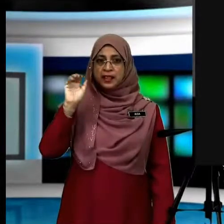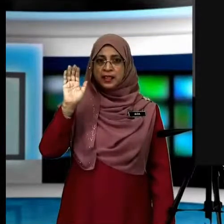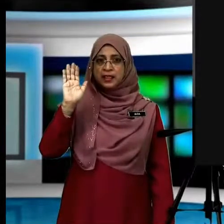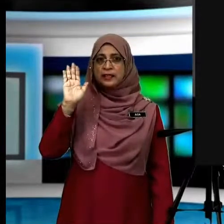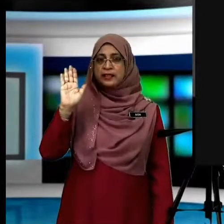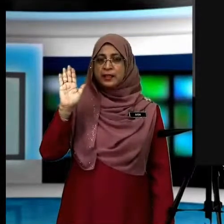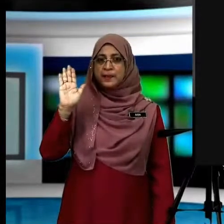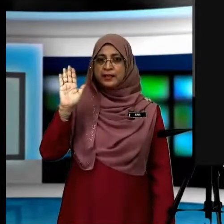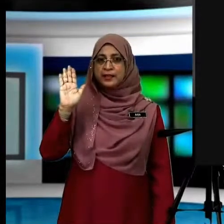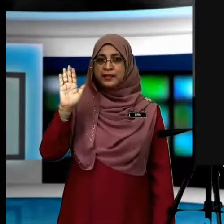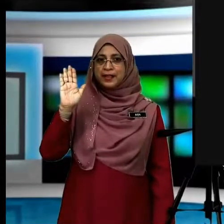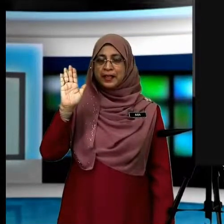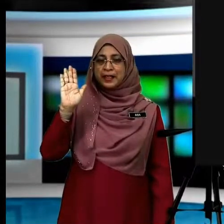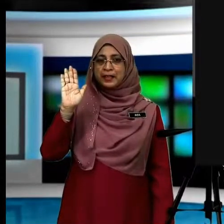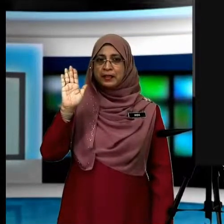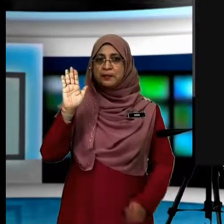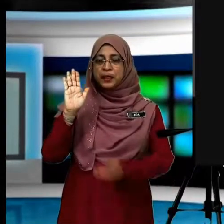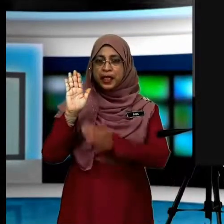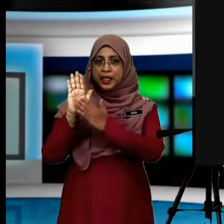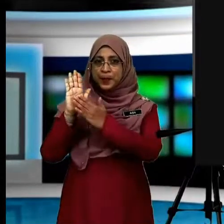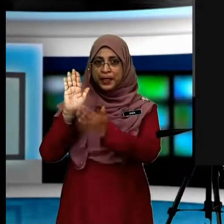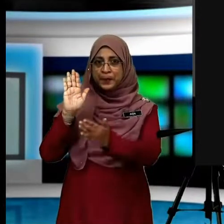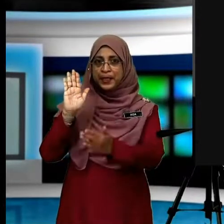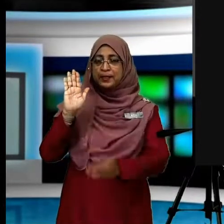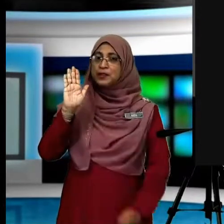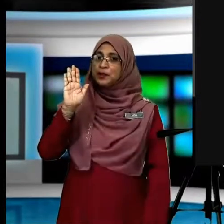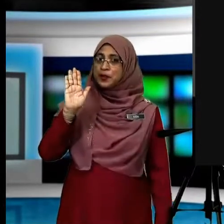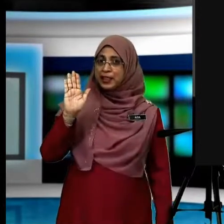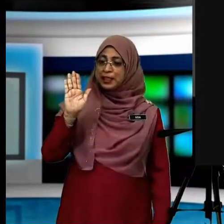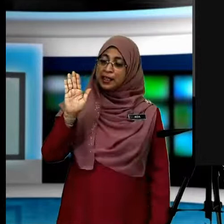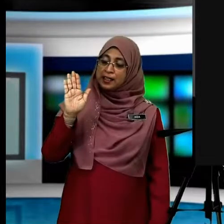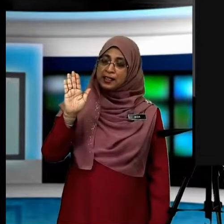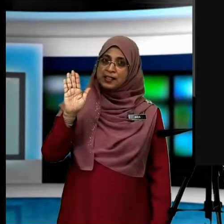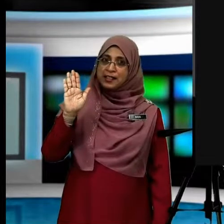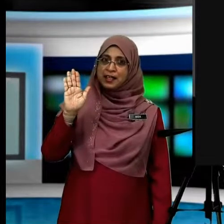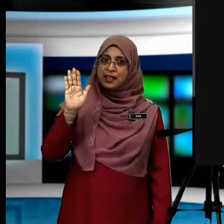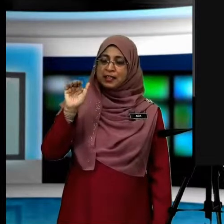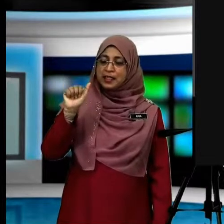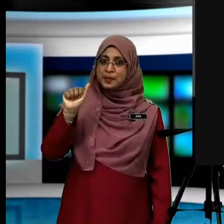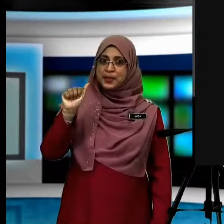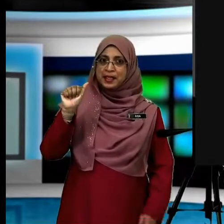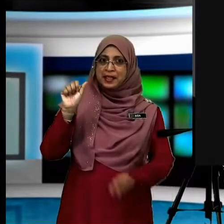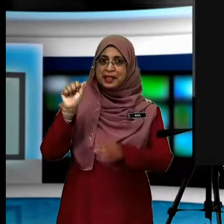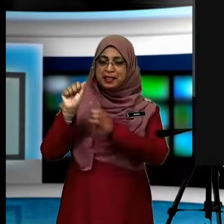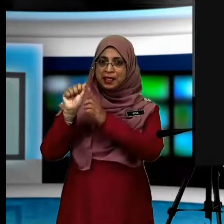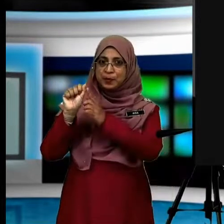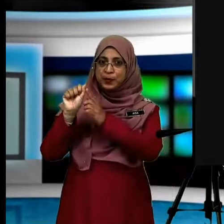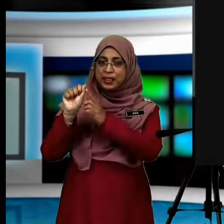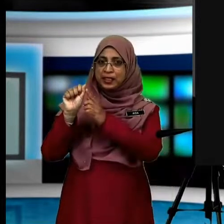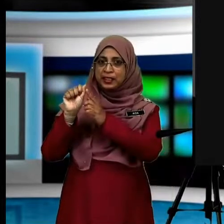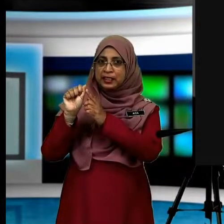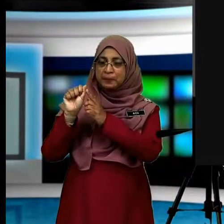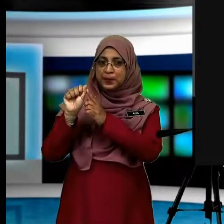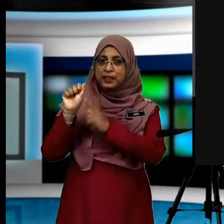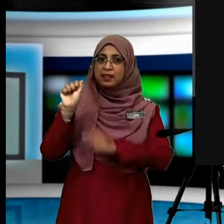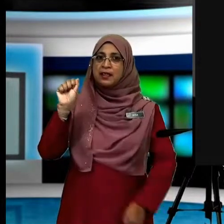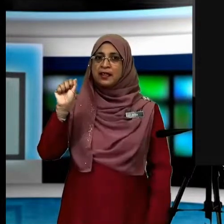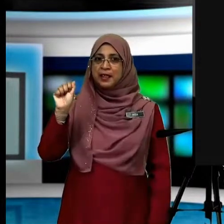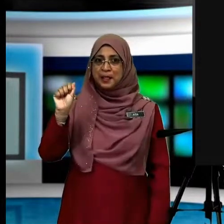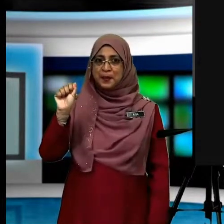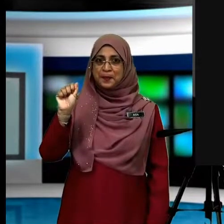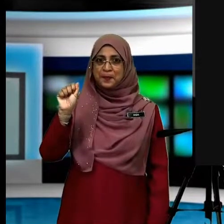tapak tangan menghadap hadapan ujung jari diatas genggam tangan ibu jari di tepi